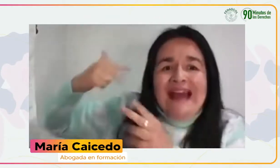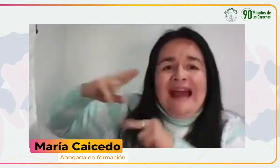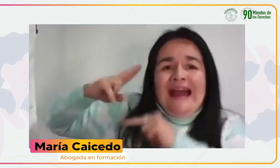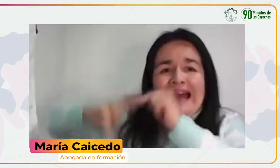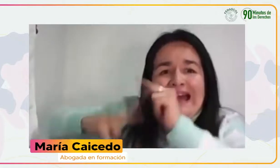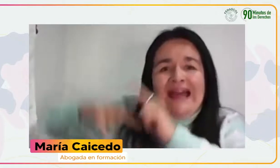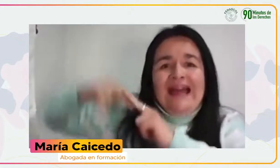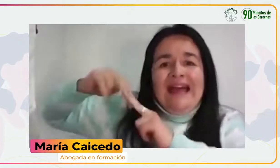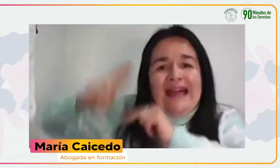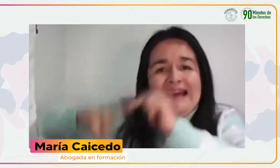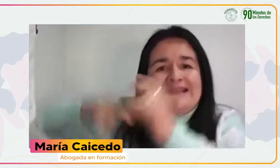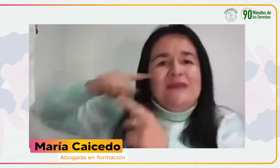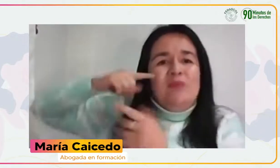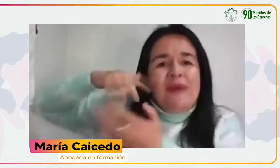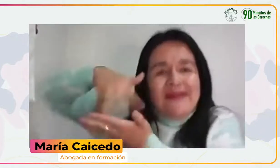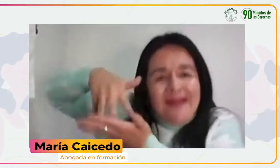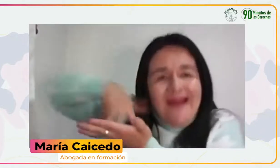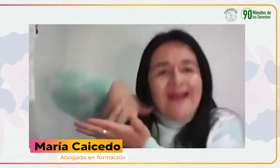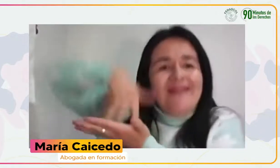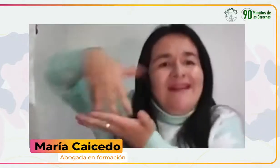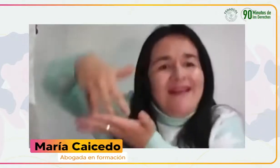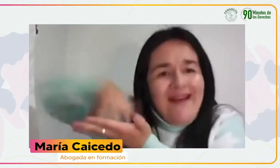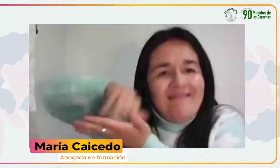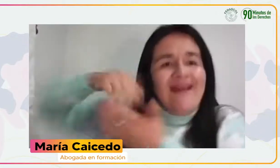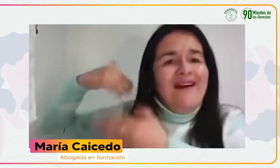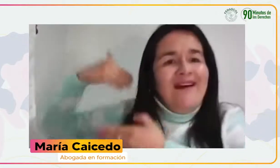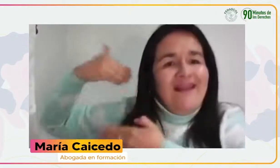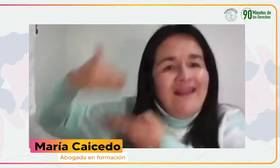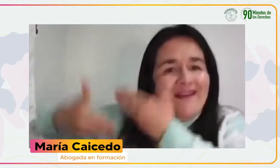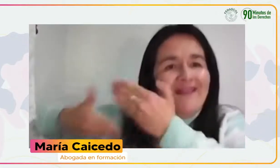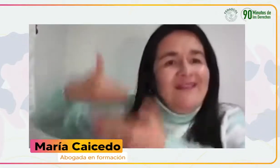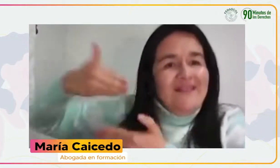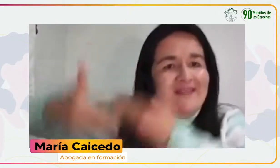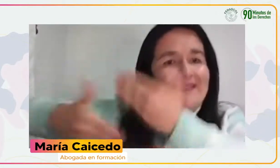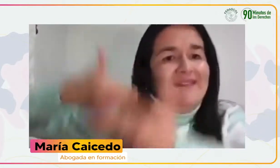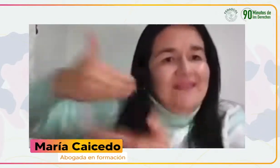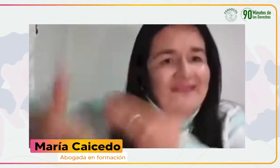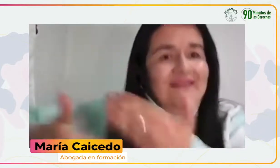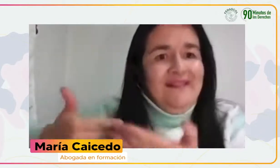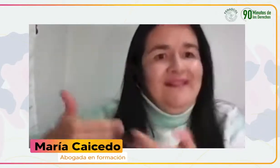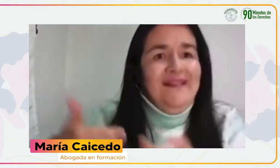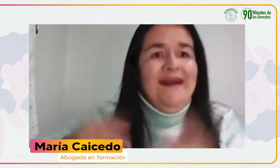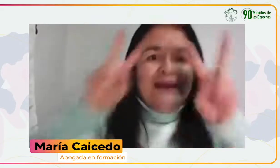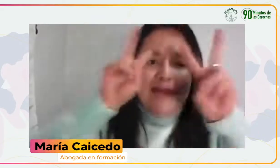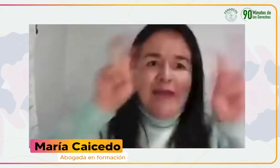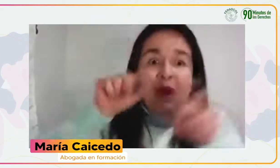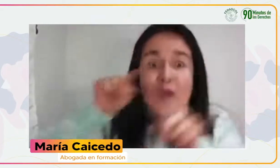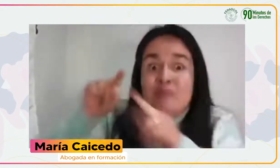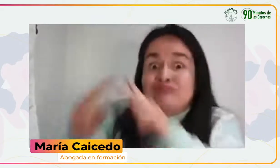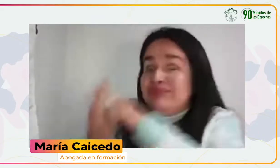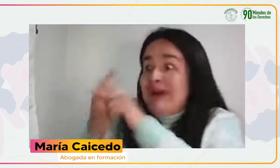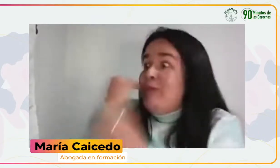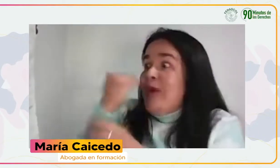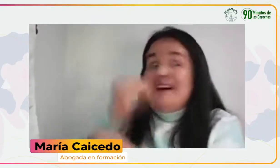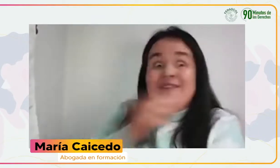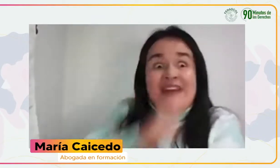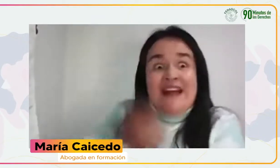realmente se ha venido construyendo con bases muy, muy débiles todo